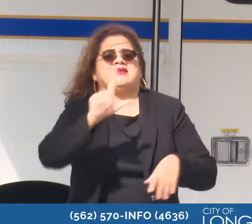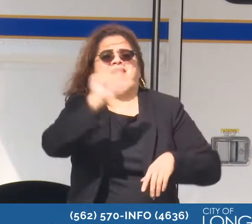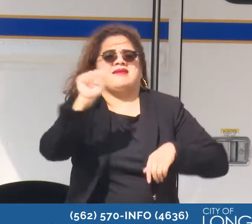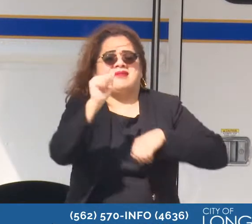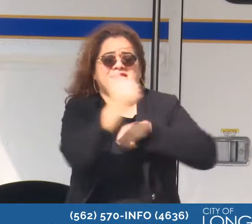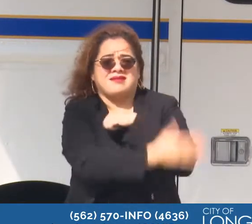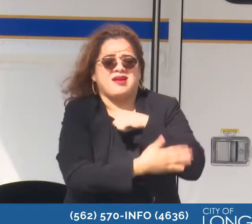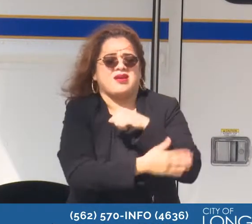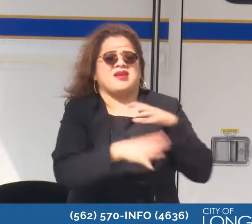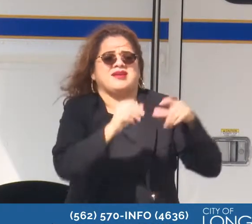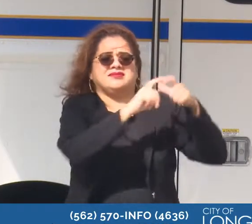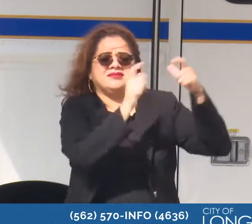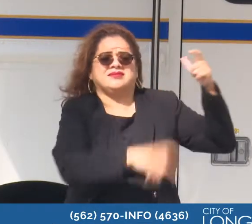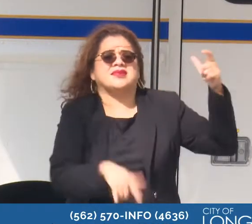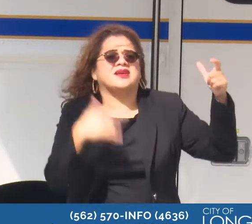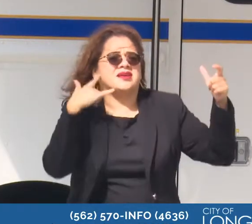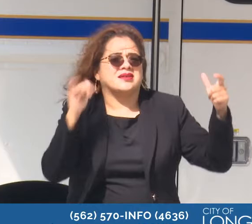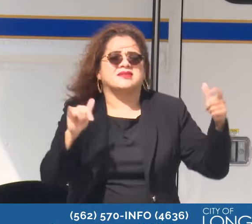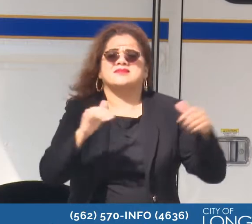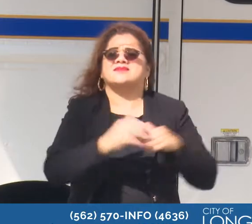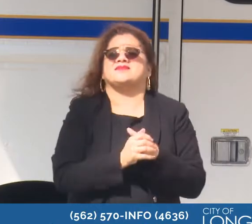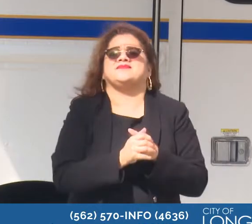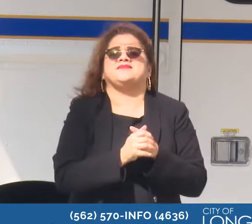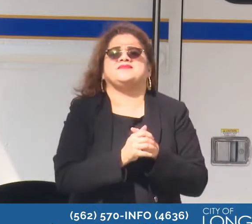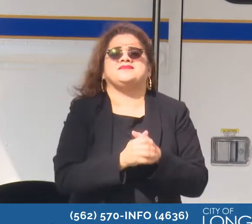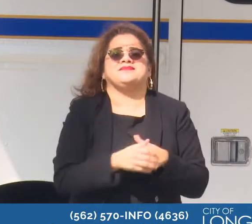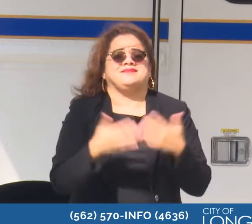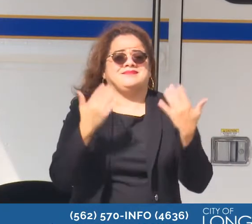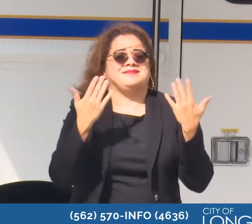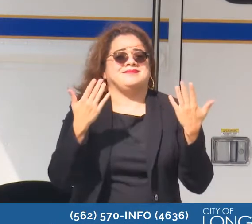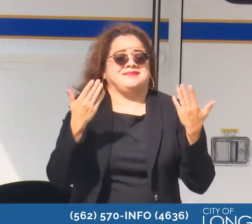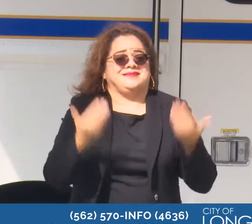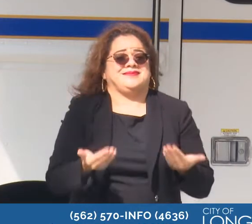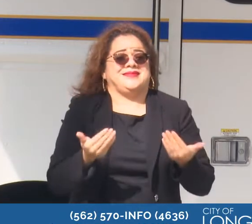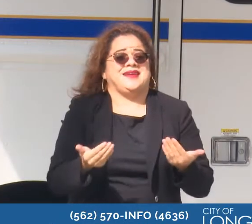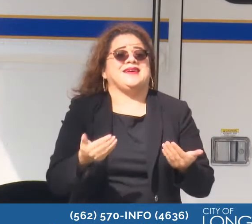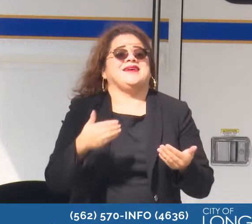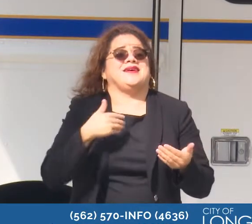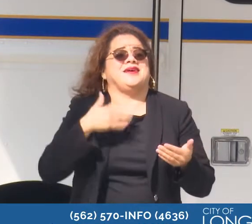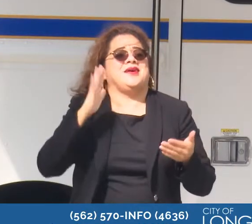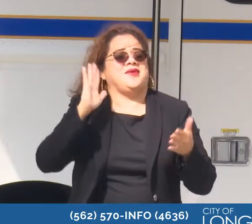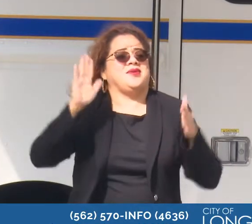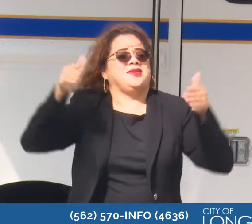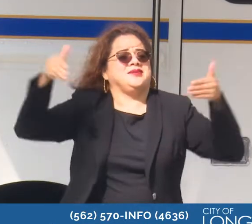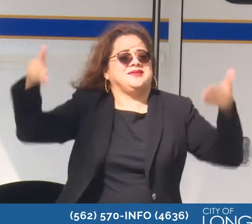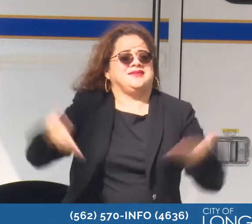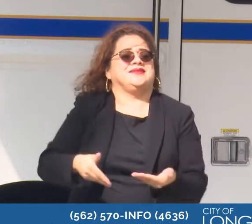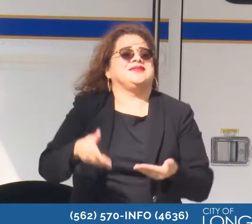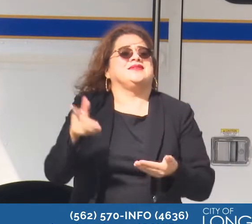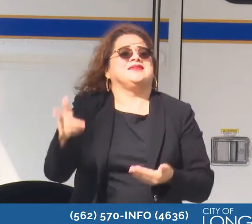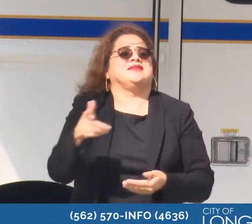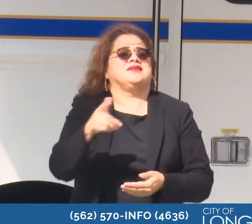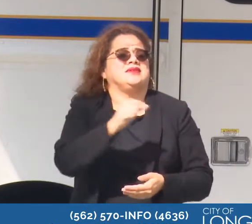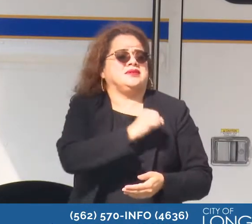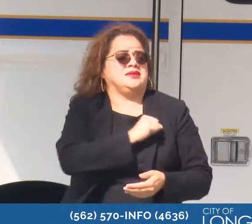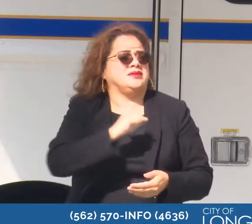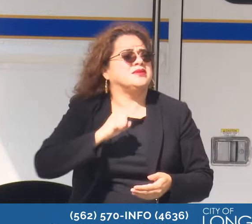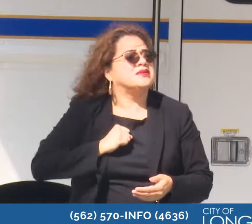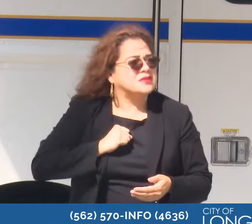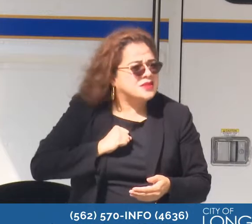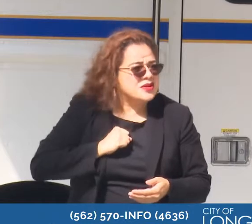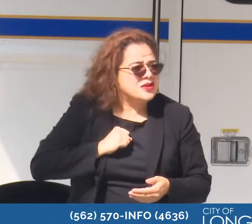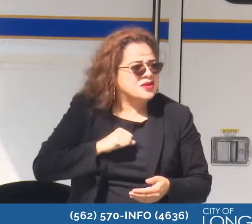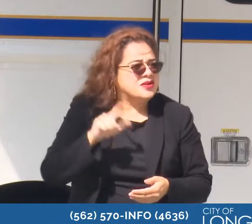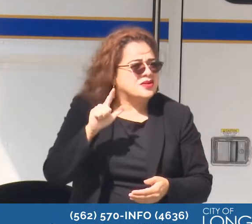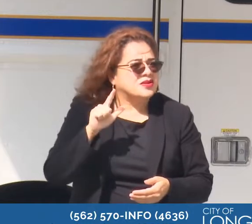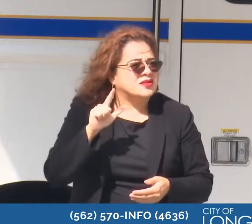otras personas que van a decir unas palabras, y con eso déjame por favor introducir a la senadora de nuestra área de acá de Long